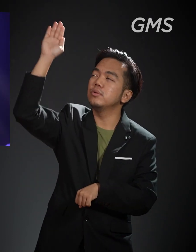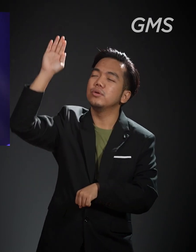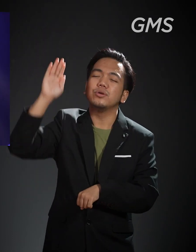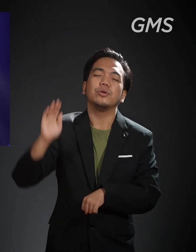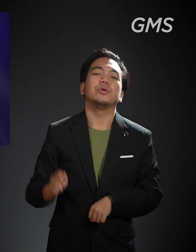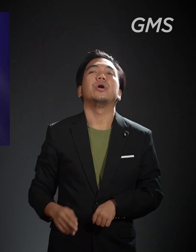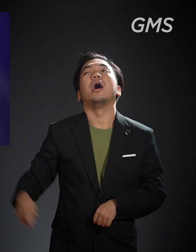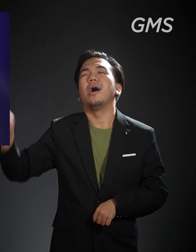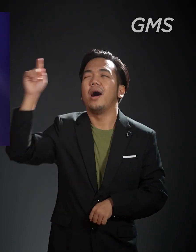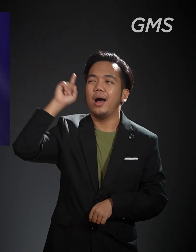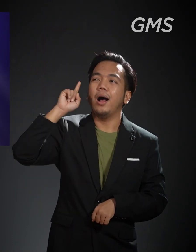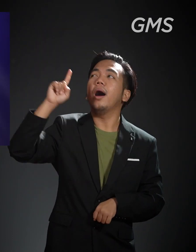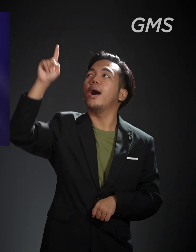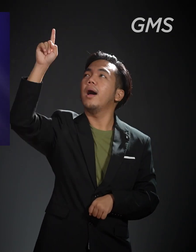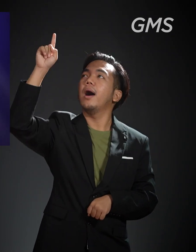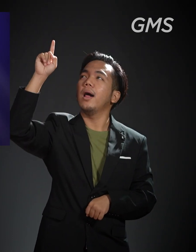kepadamu ya